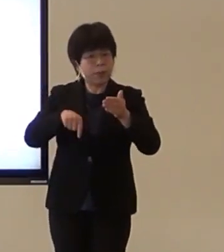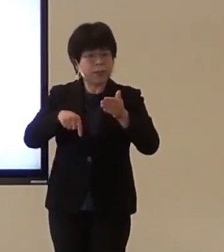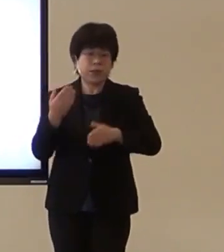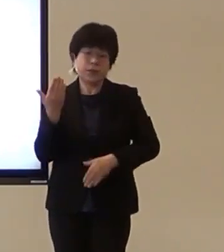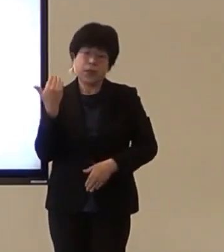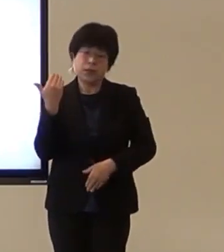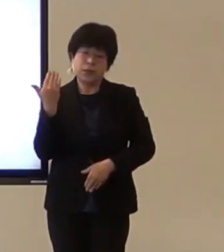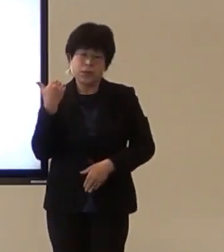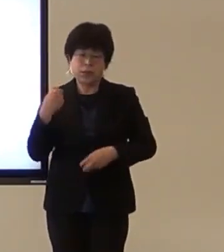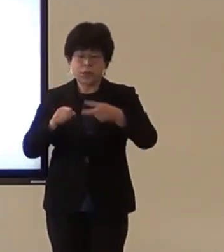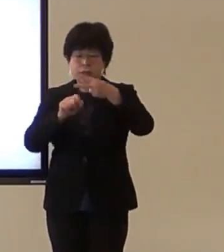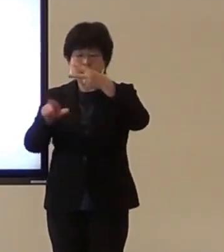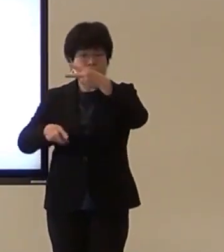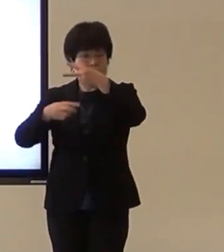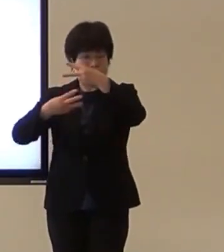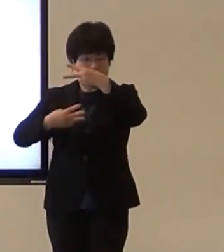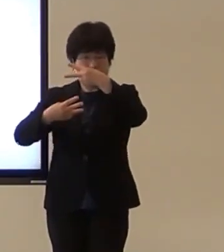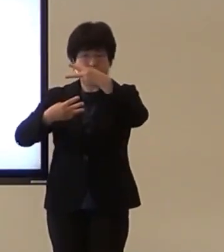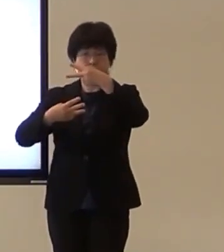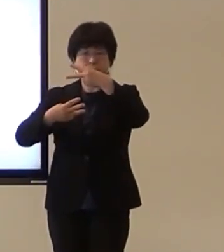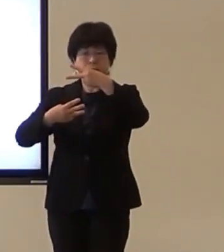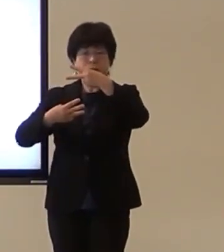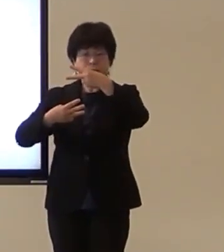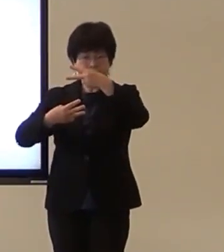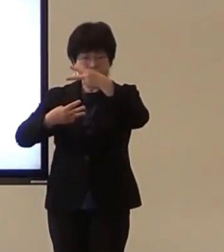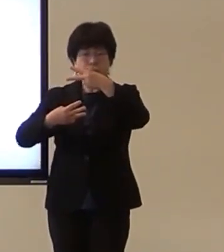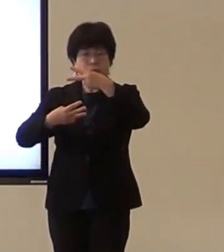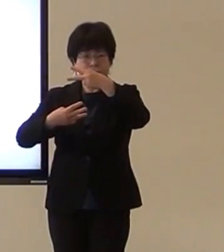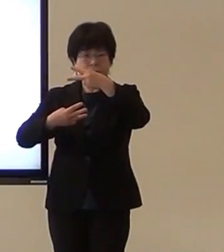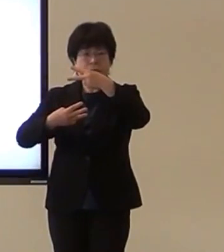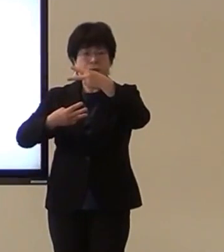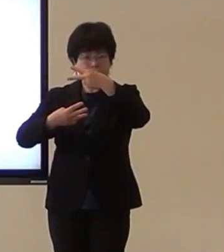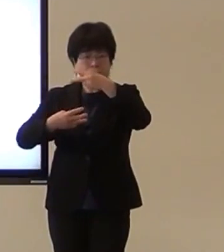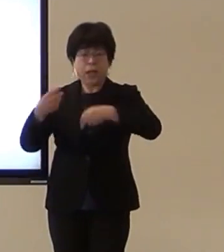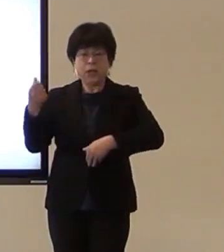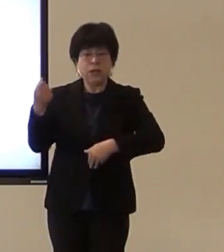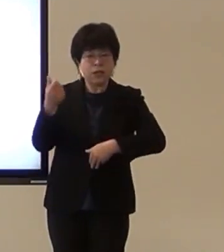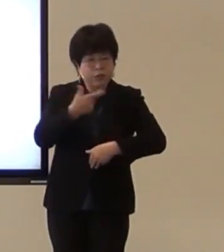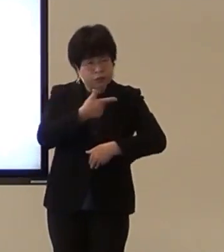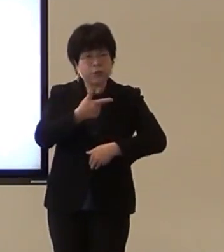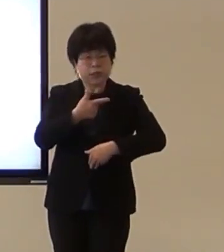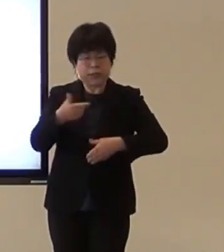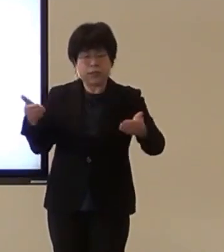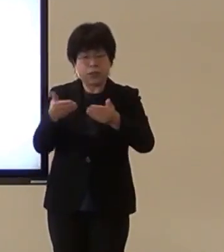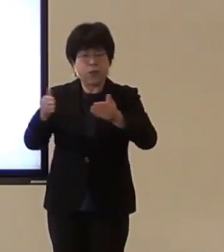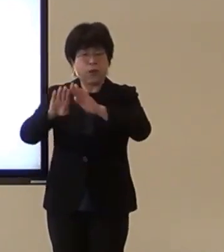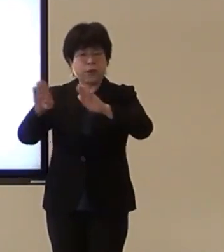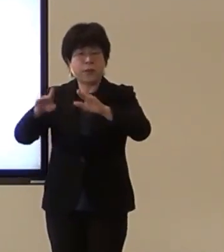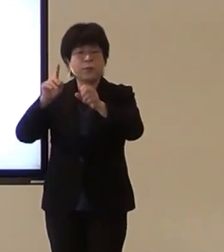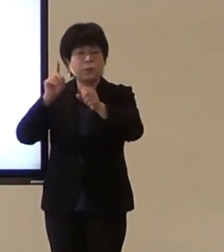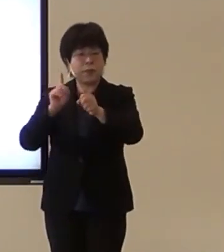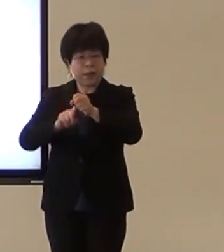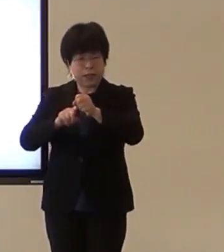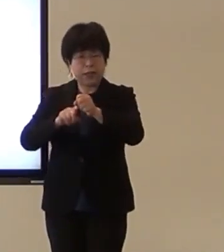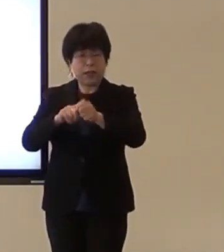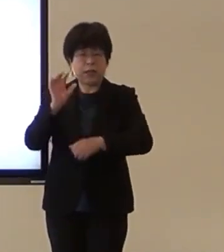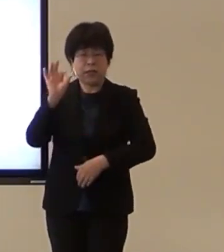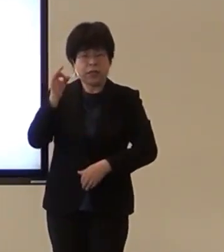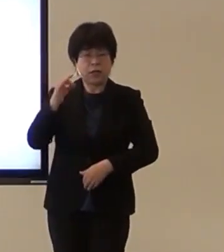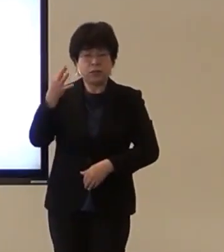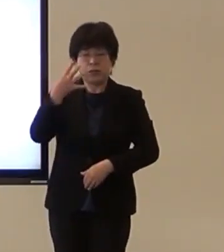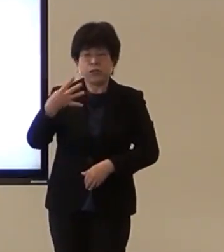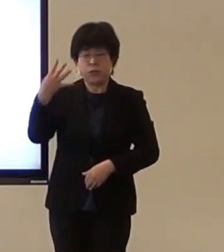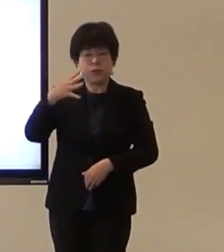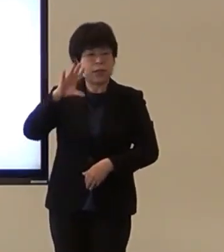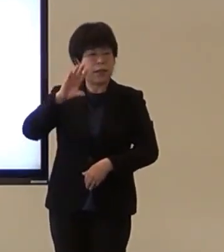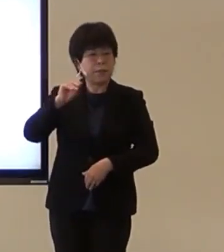先日2月3日には早期に事業着手する必要のある経費といたしまして約4000万円の補正予